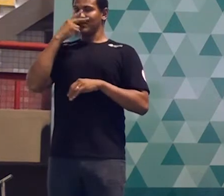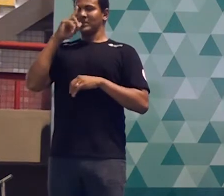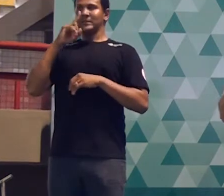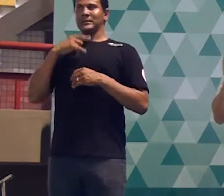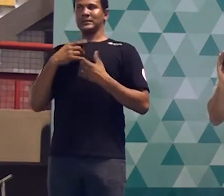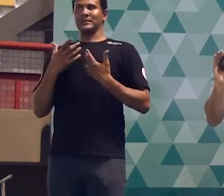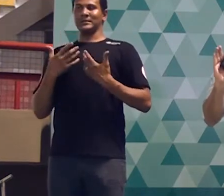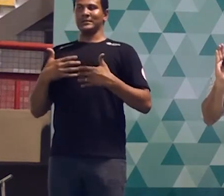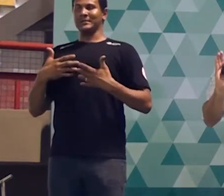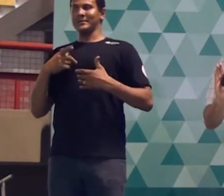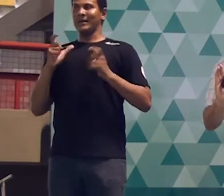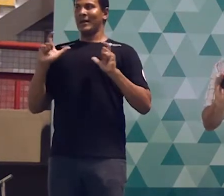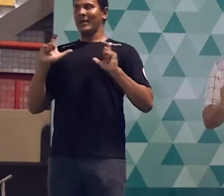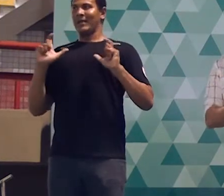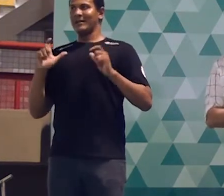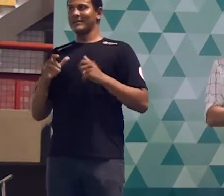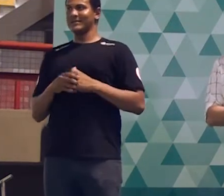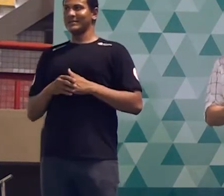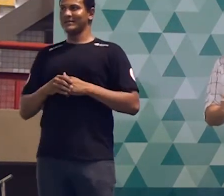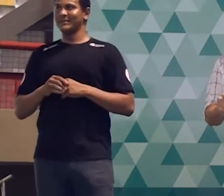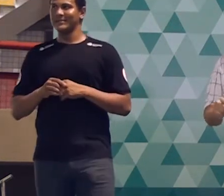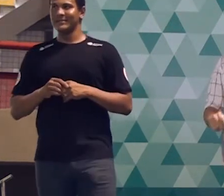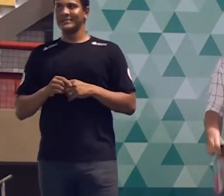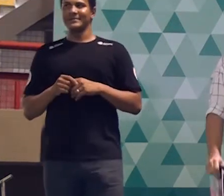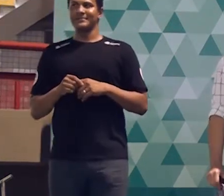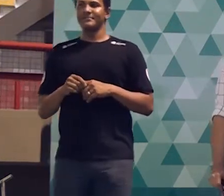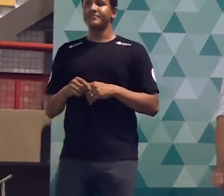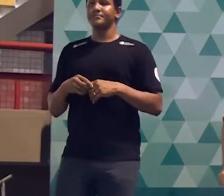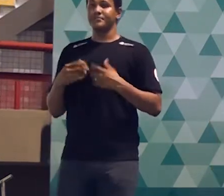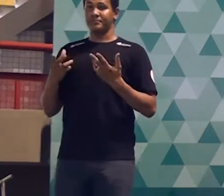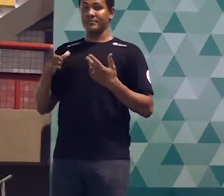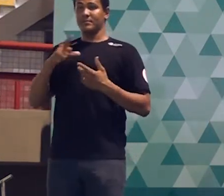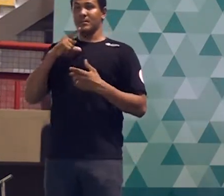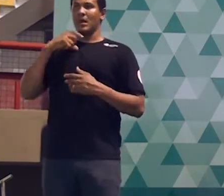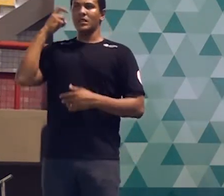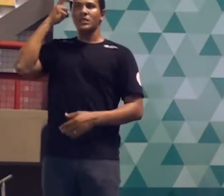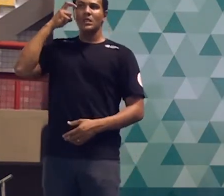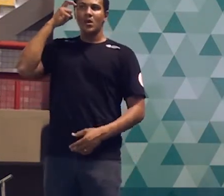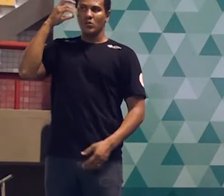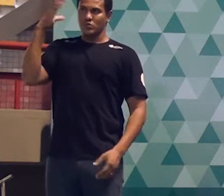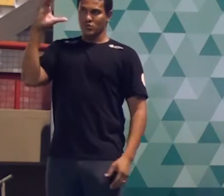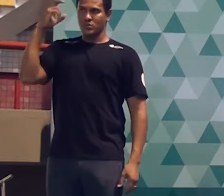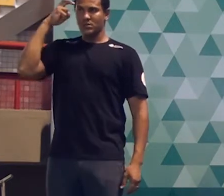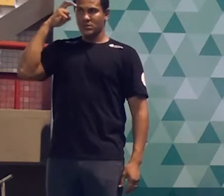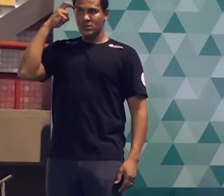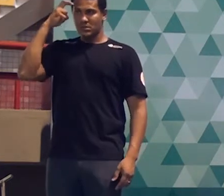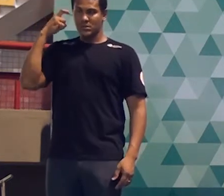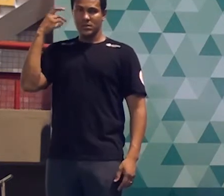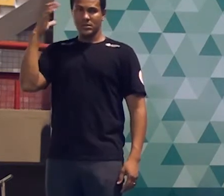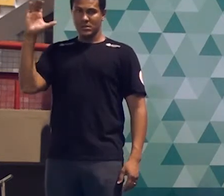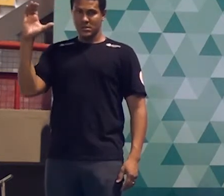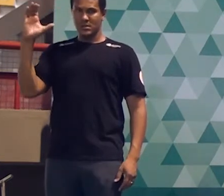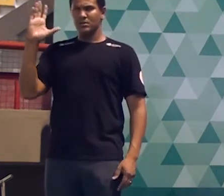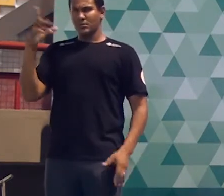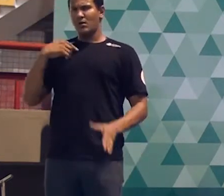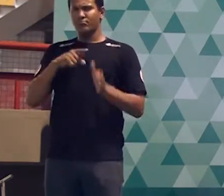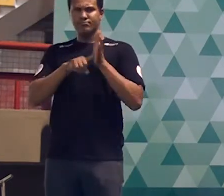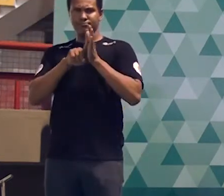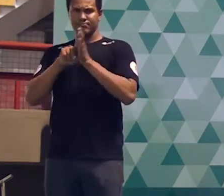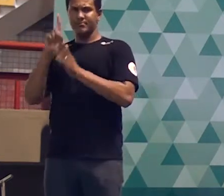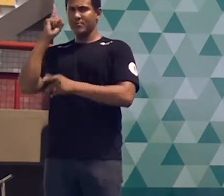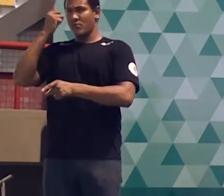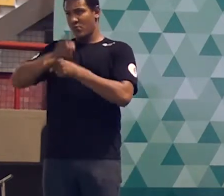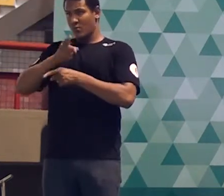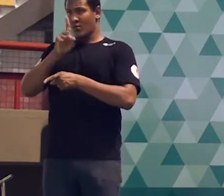cuidado. É o seguinte, a neurociência, né, ela já percebeu, já descobriu, através de algumas análises,